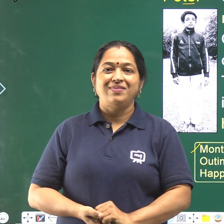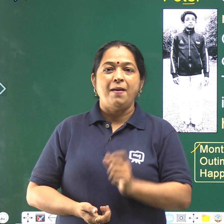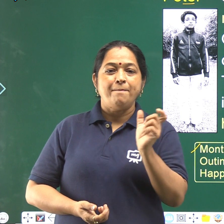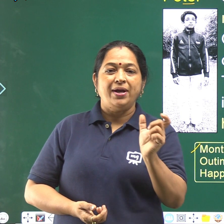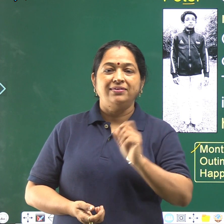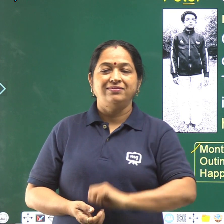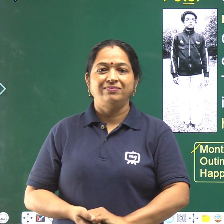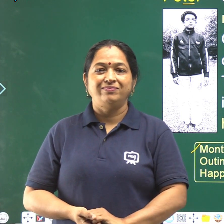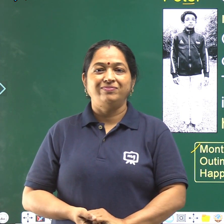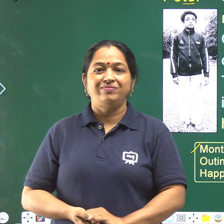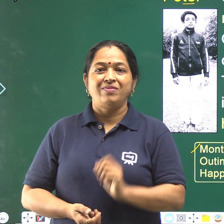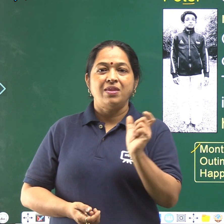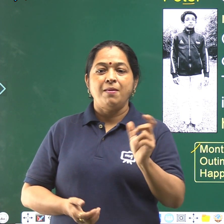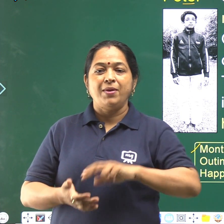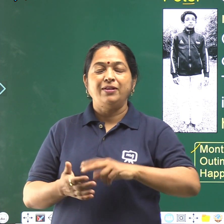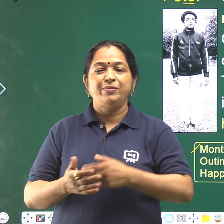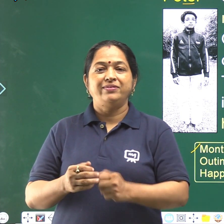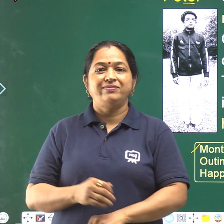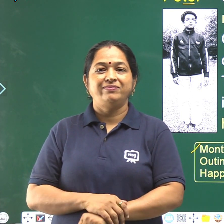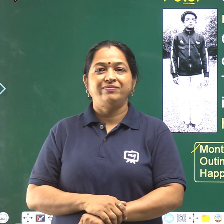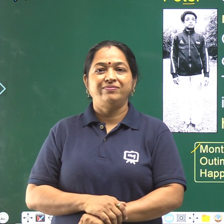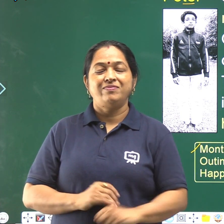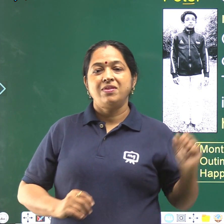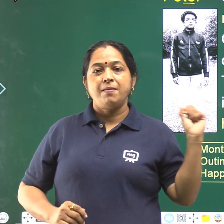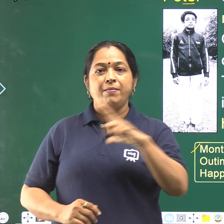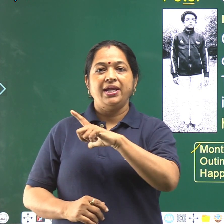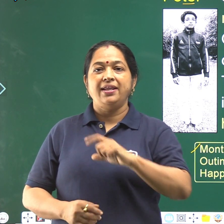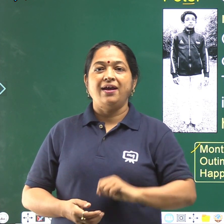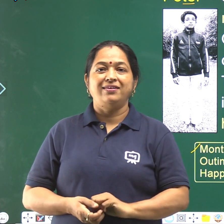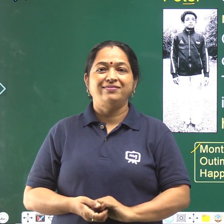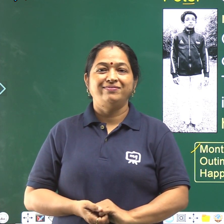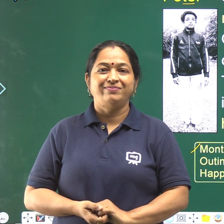Month. Month means? Mahina.